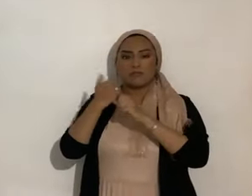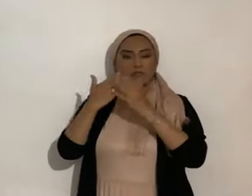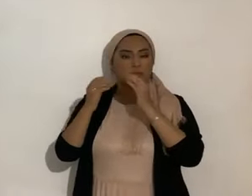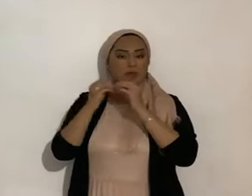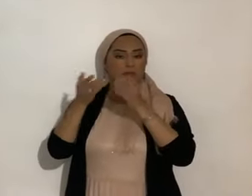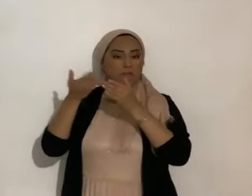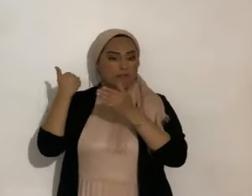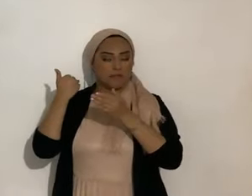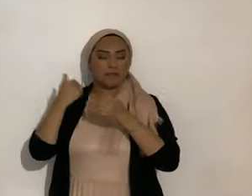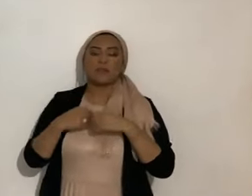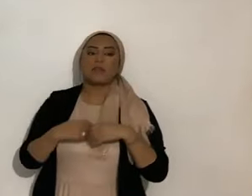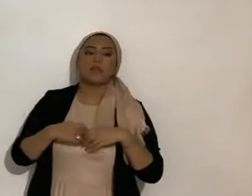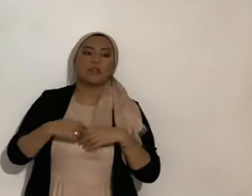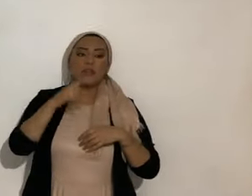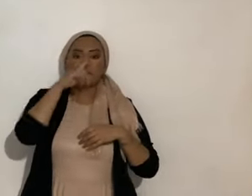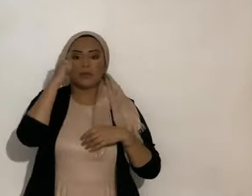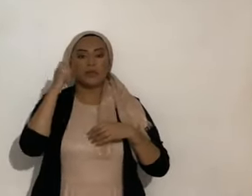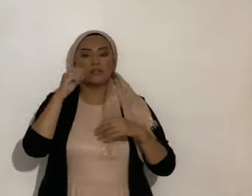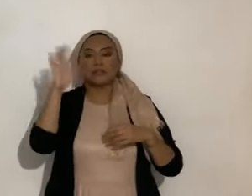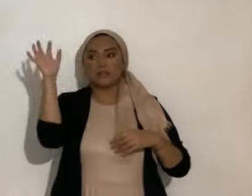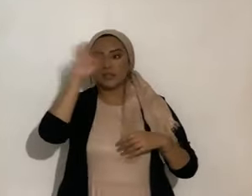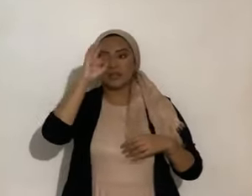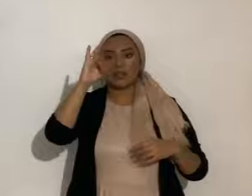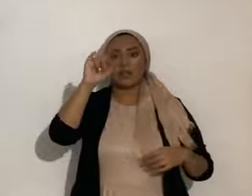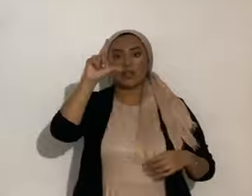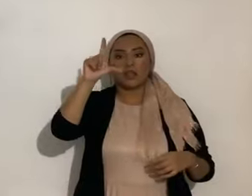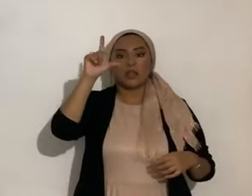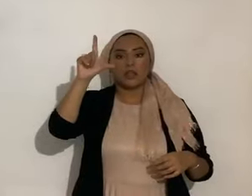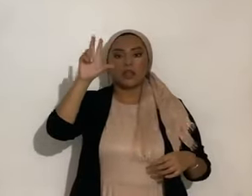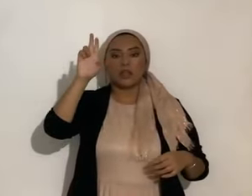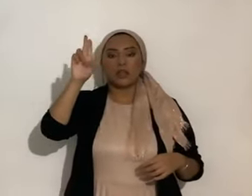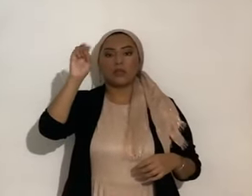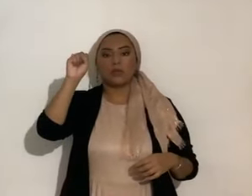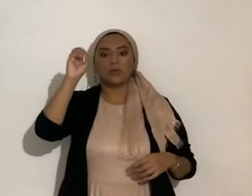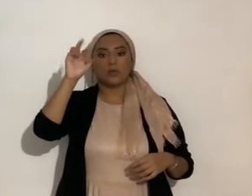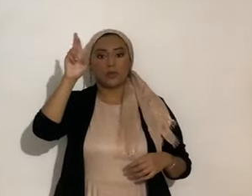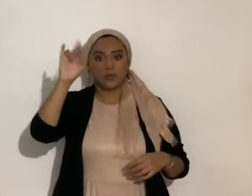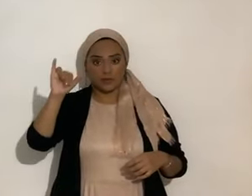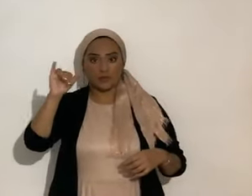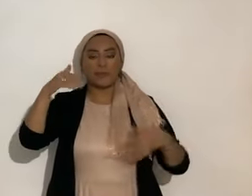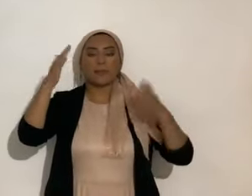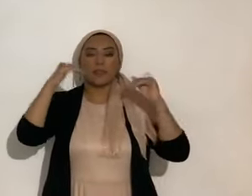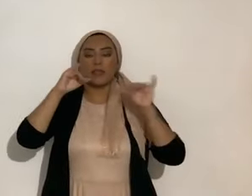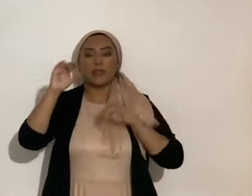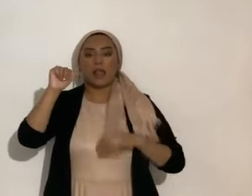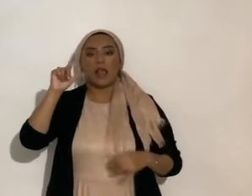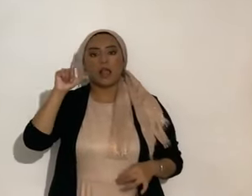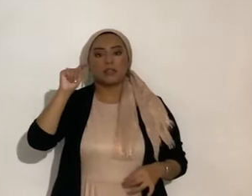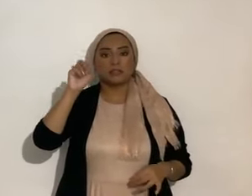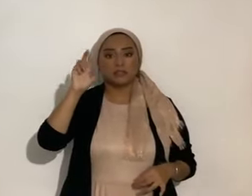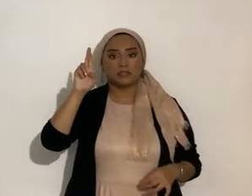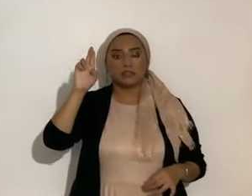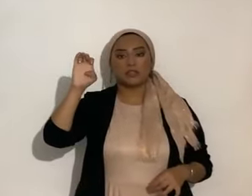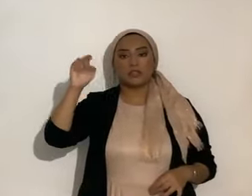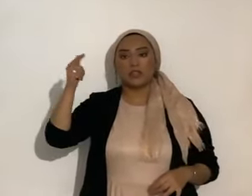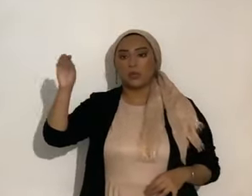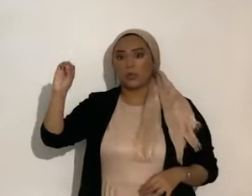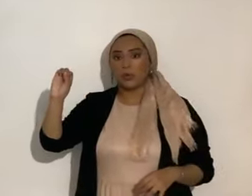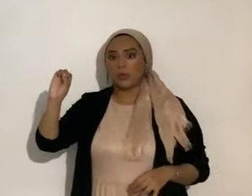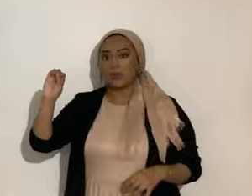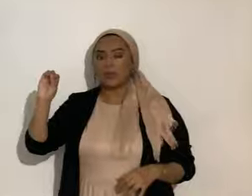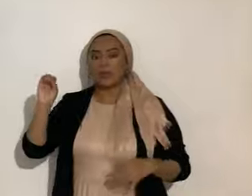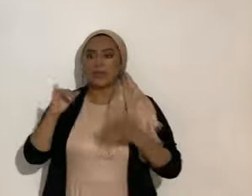¿sí? Porque es ilusorio. Busquen un tema que se llama ilusorio, busquen otro tema que se le titule alter ego. Eso